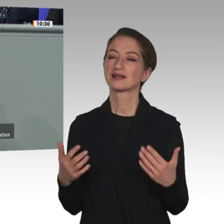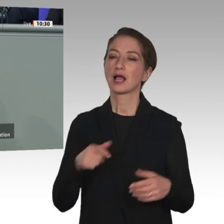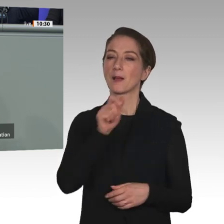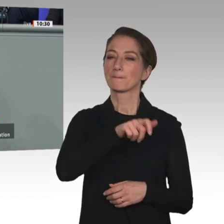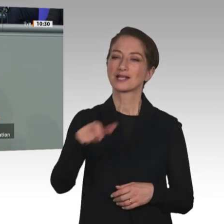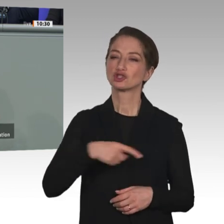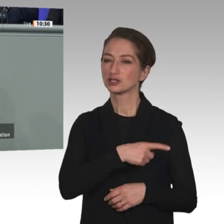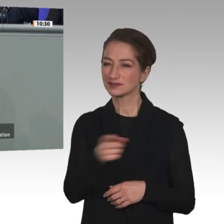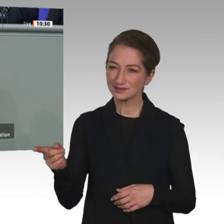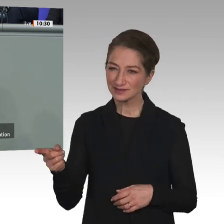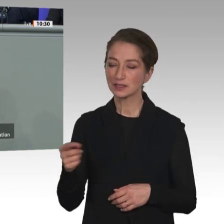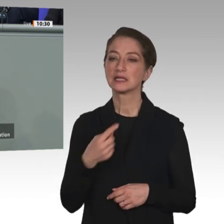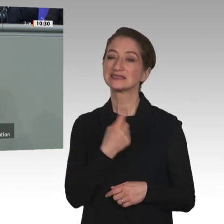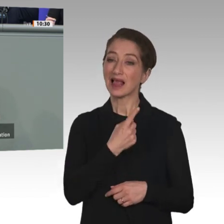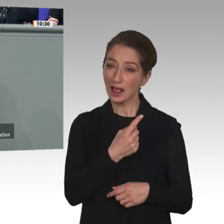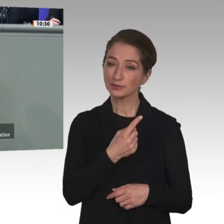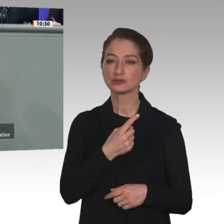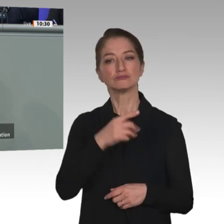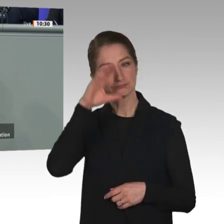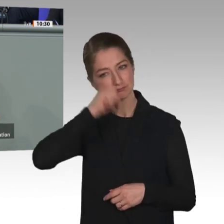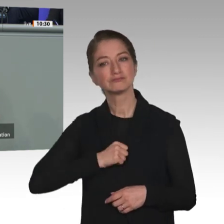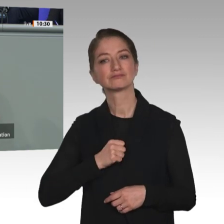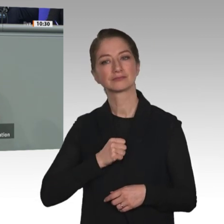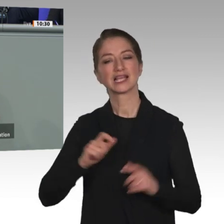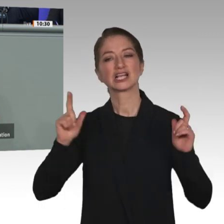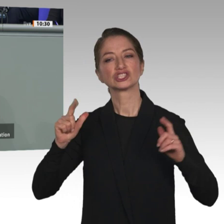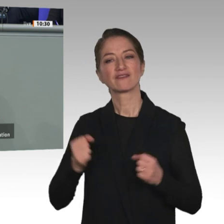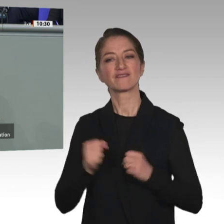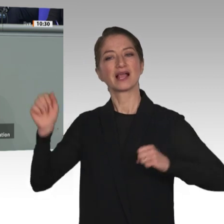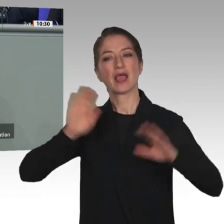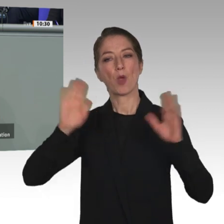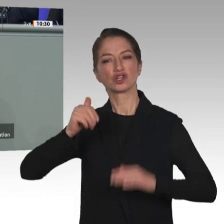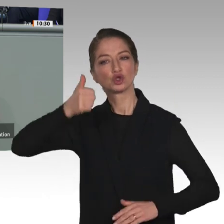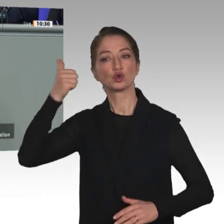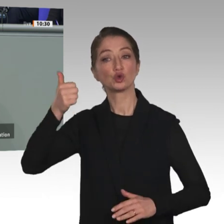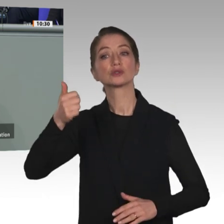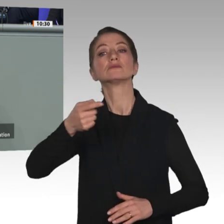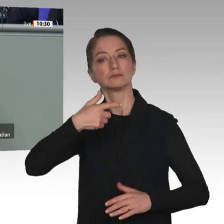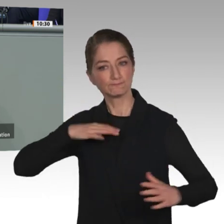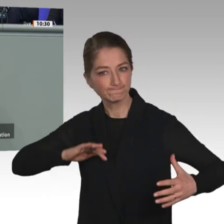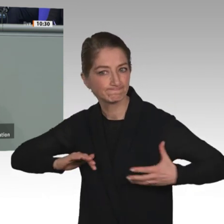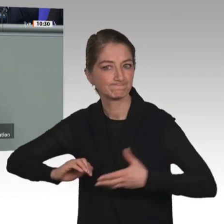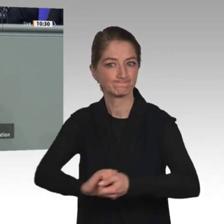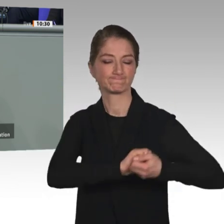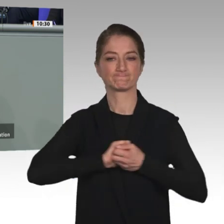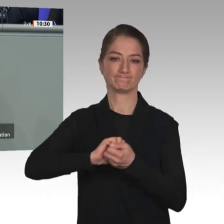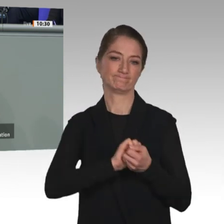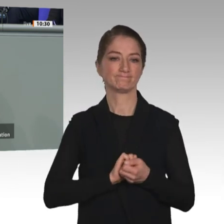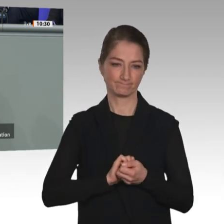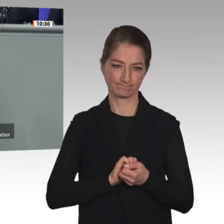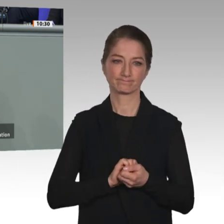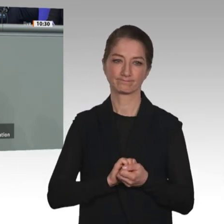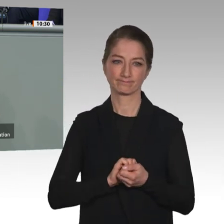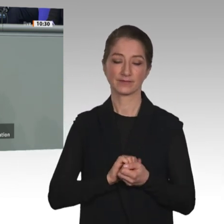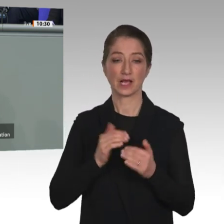Durch Prävention und politische Bildung, die müssen wir nachhaltig und auf hohem Niveau verankern.